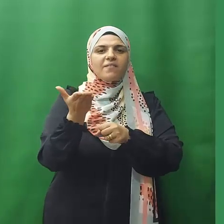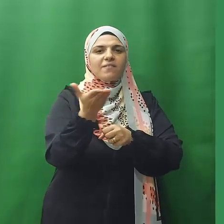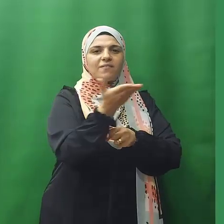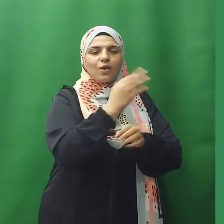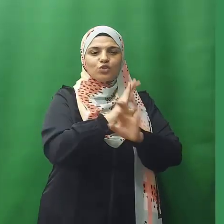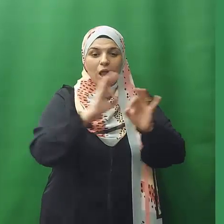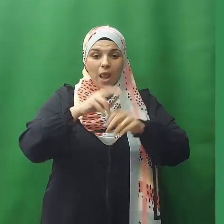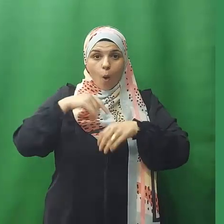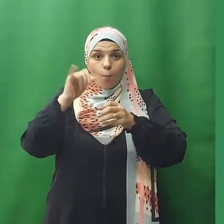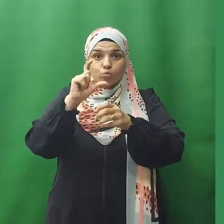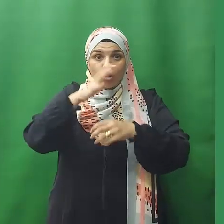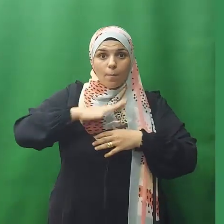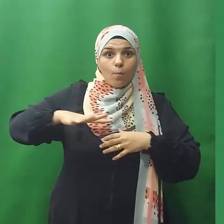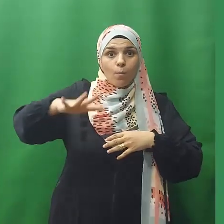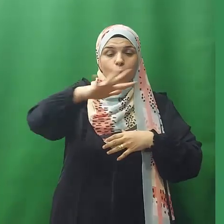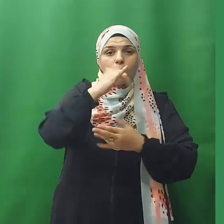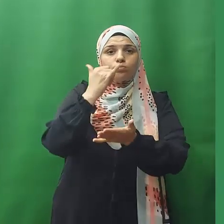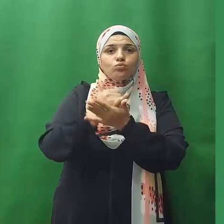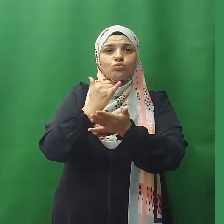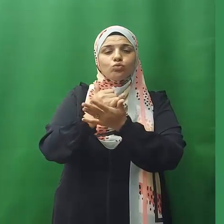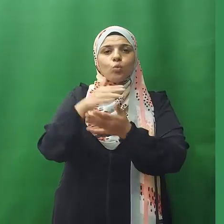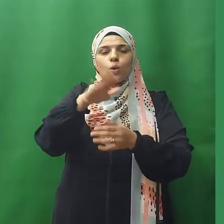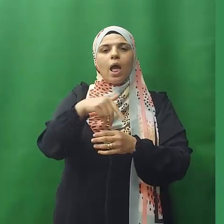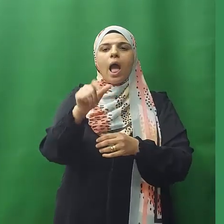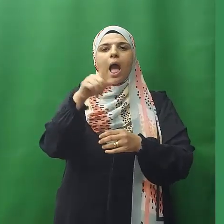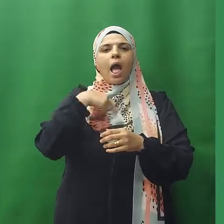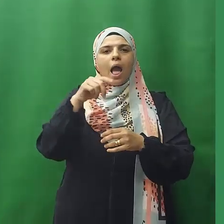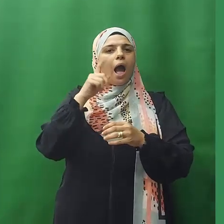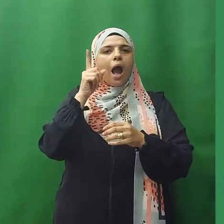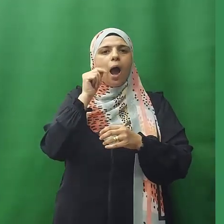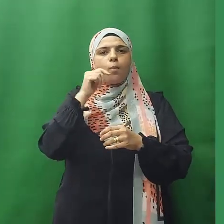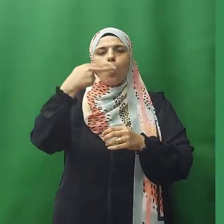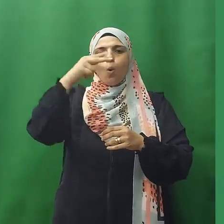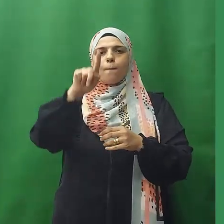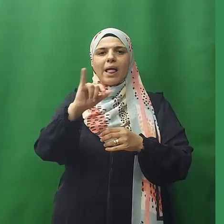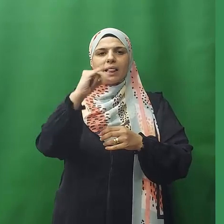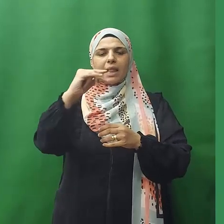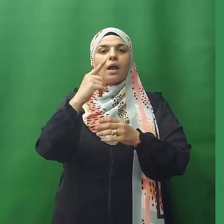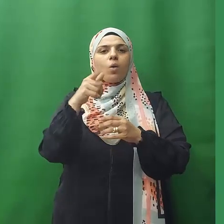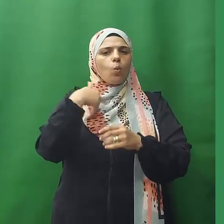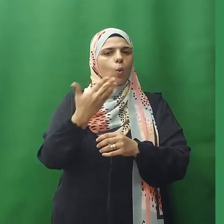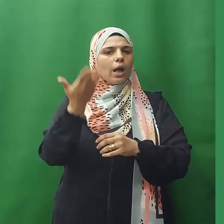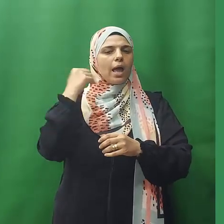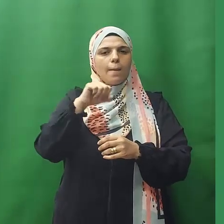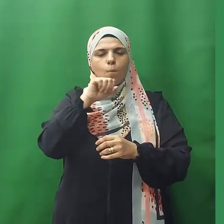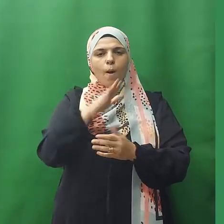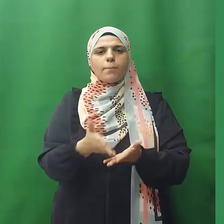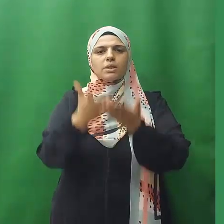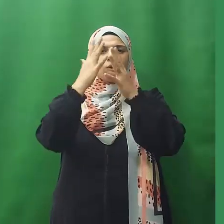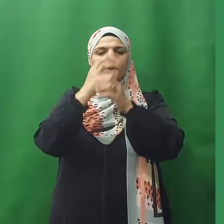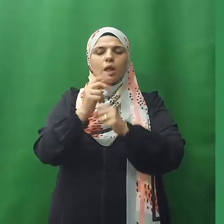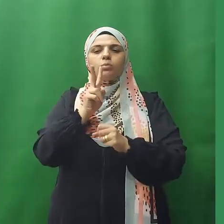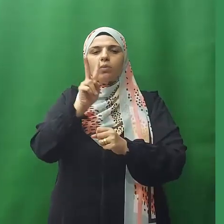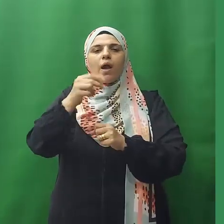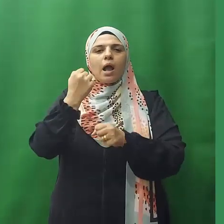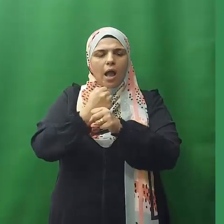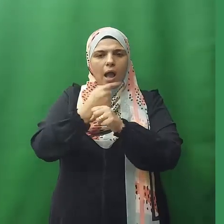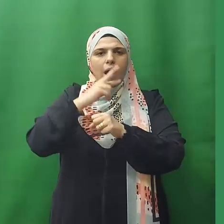الامه ابو عبيده بن الجراح وها هو صلى الله عليه وسلم يذكر فضل صاحبه ورفيقه